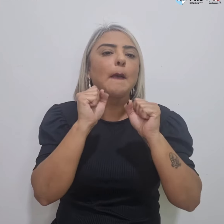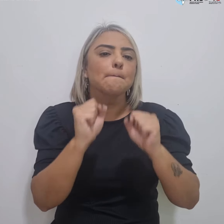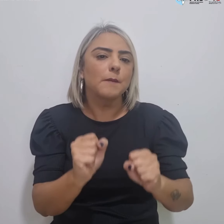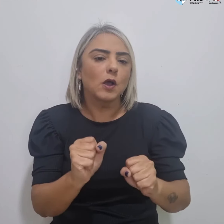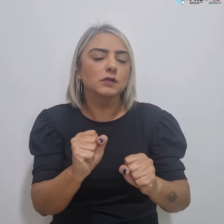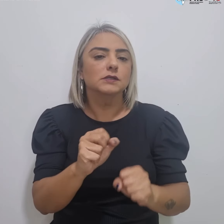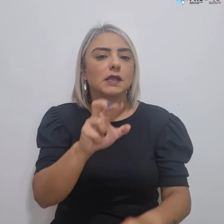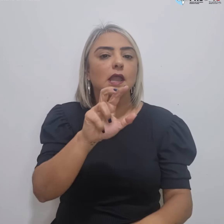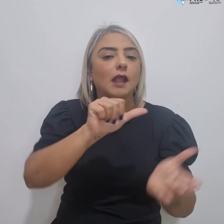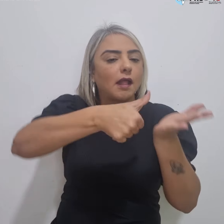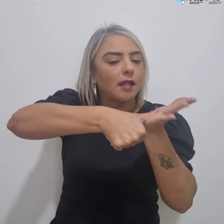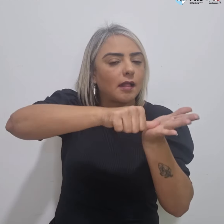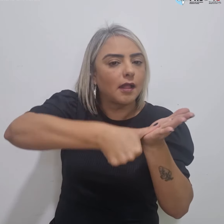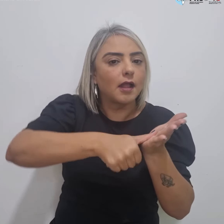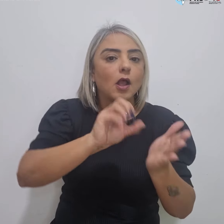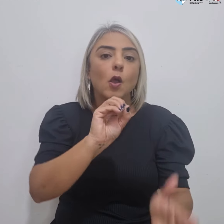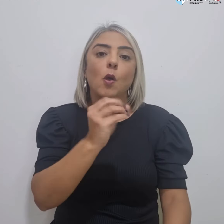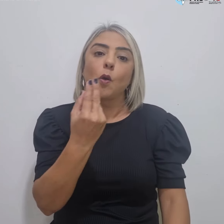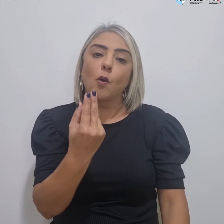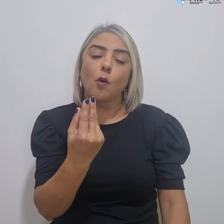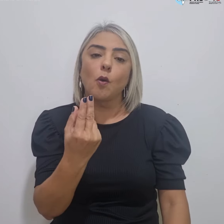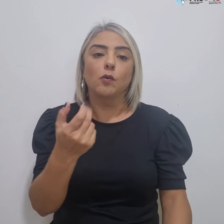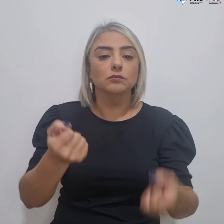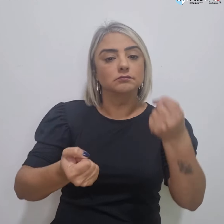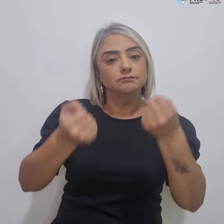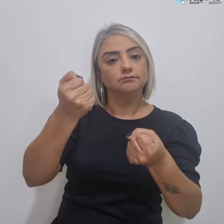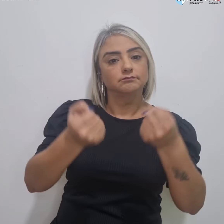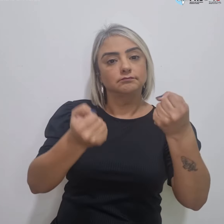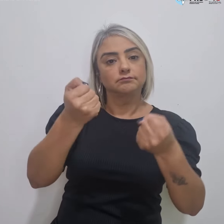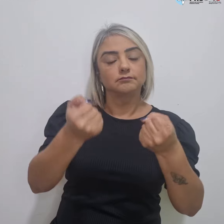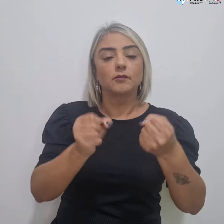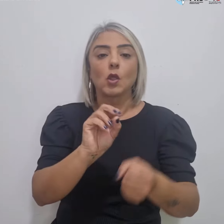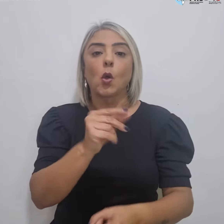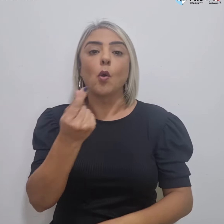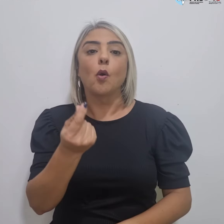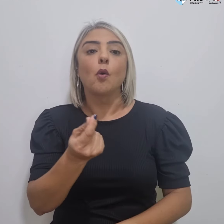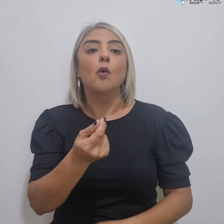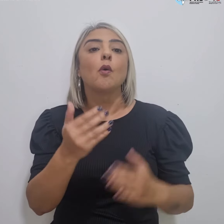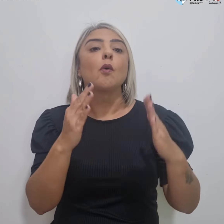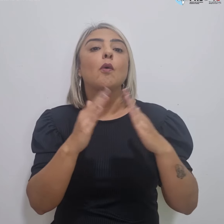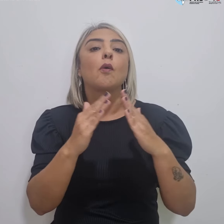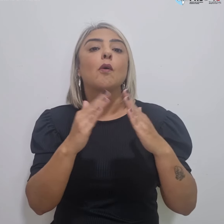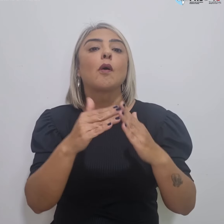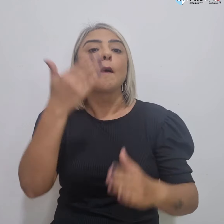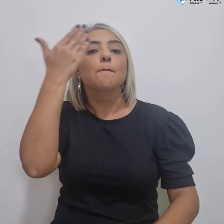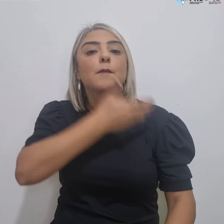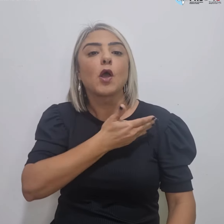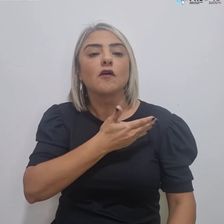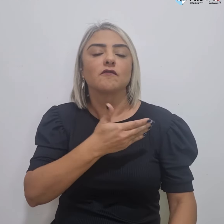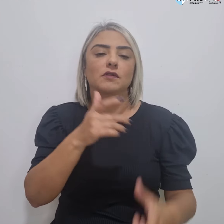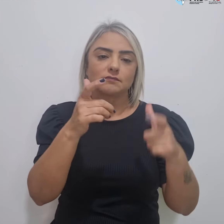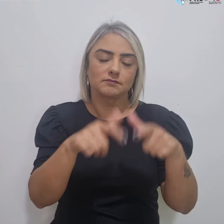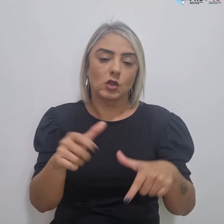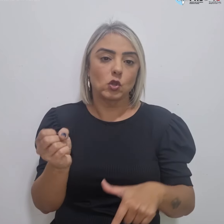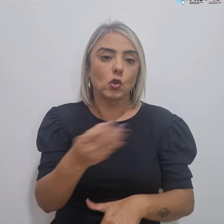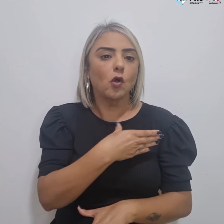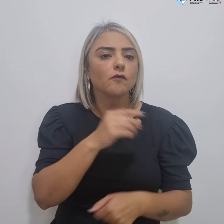RG ou a carteira de motorista e um comprovante de residência recente. E faça uma